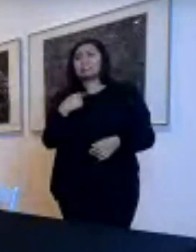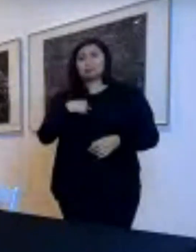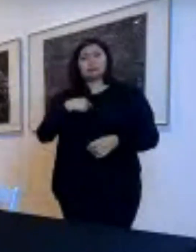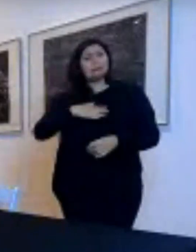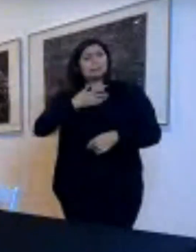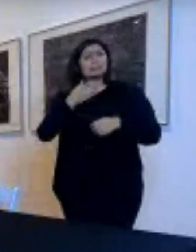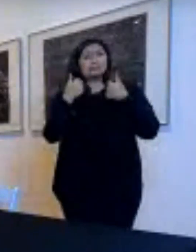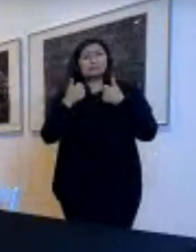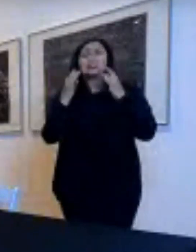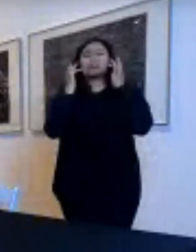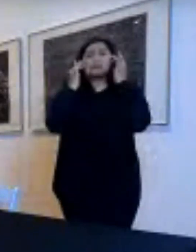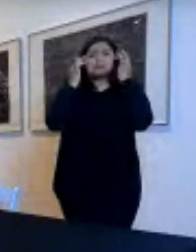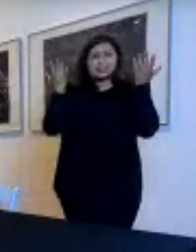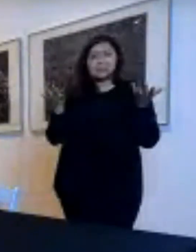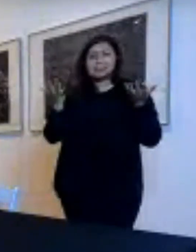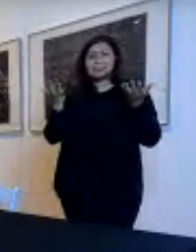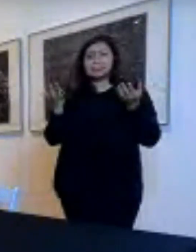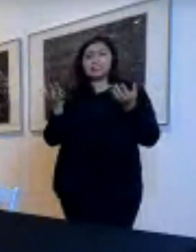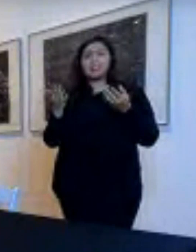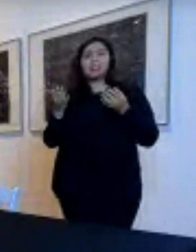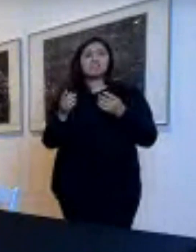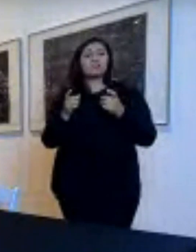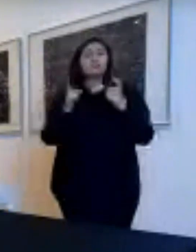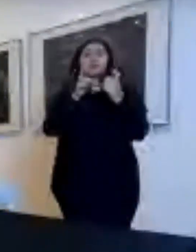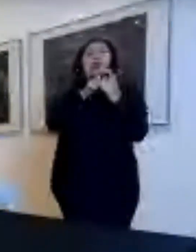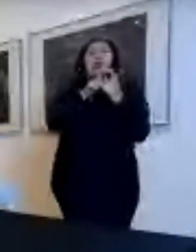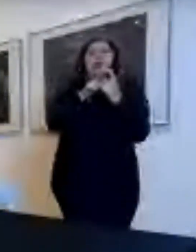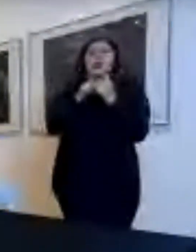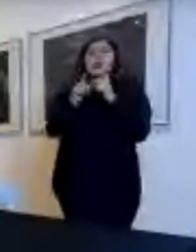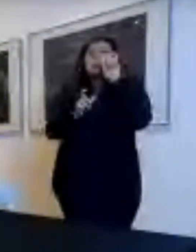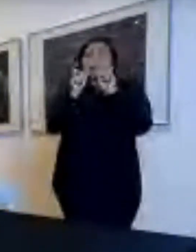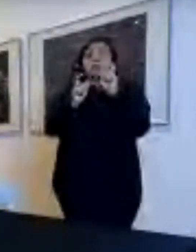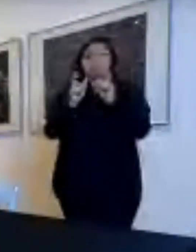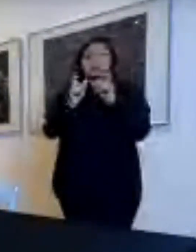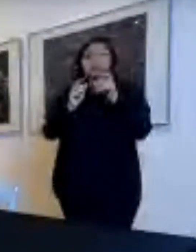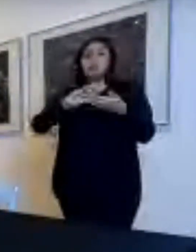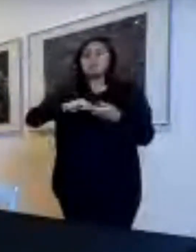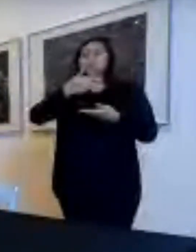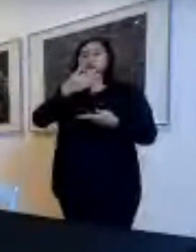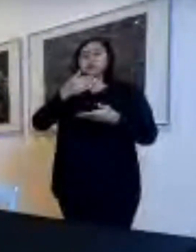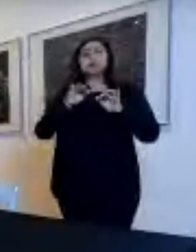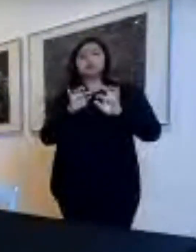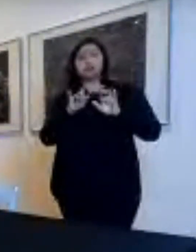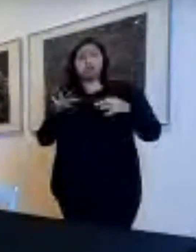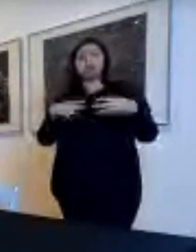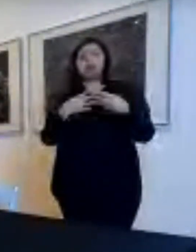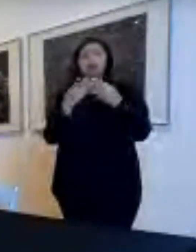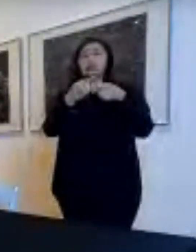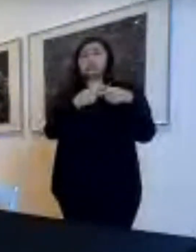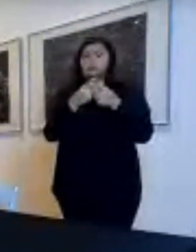estoy muy contenta contactándome con la gente por el computador, por las redes, bueno, tengo por la